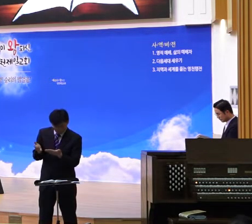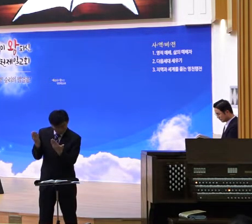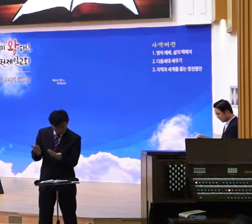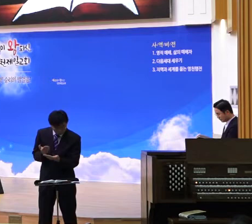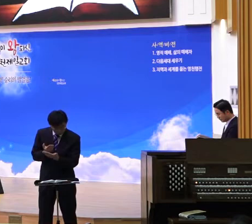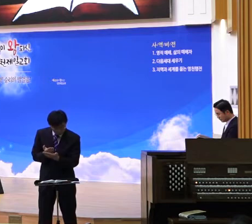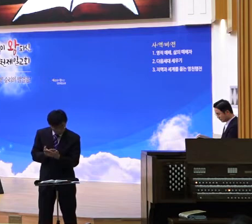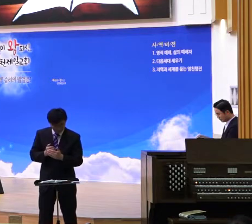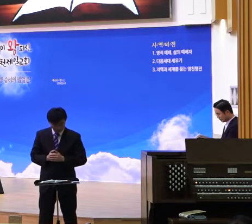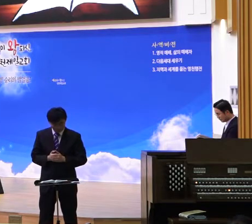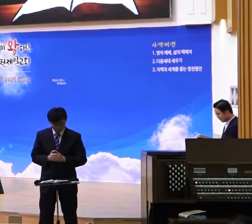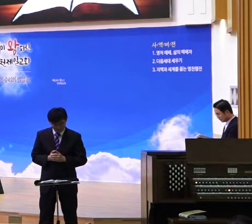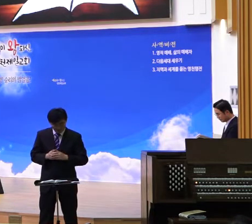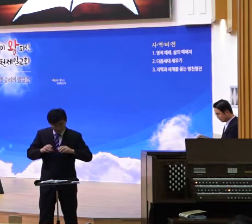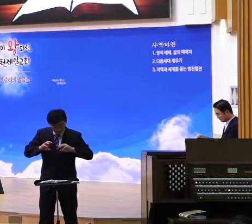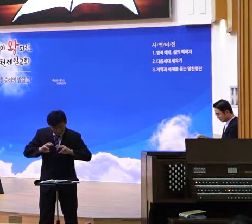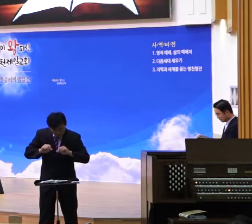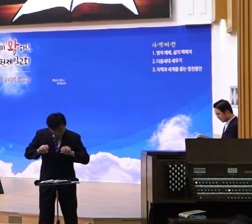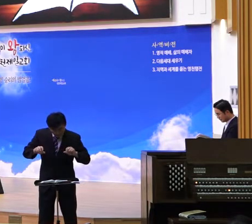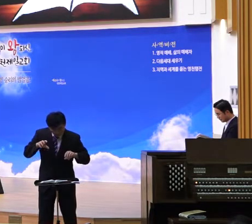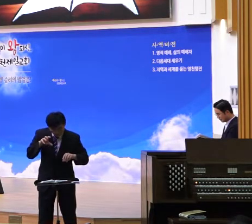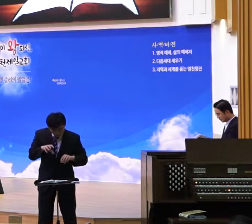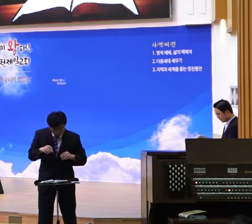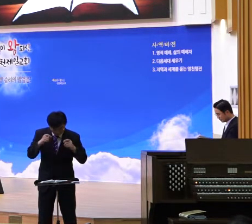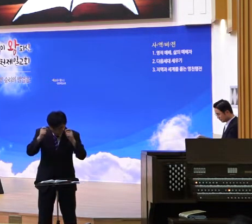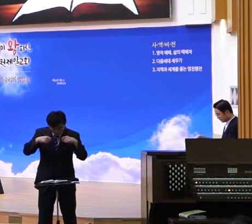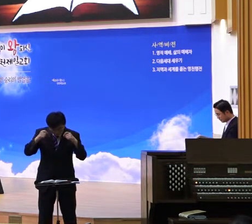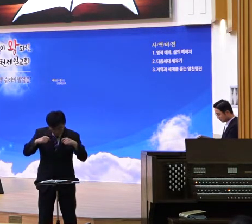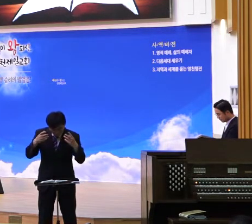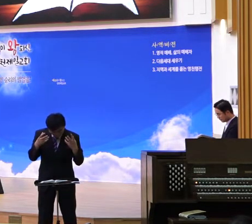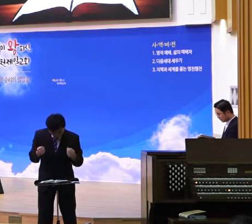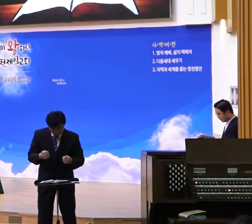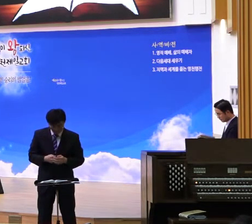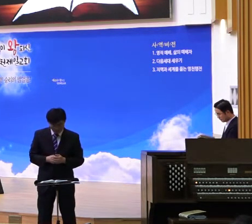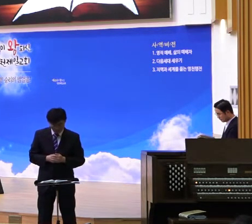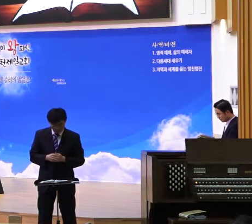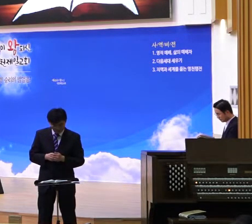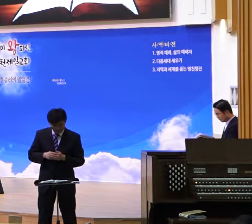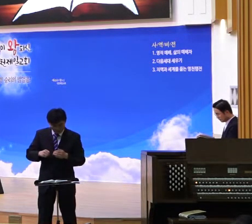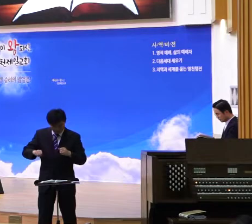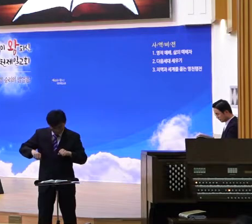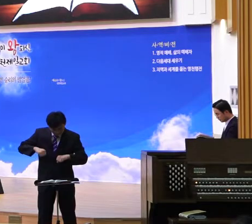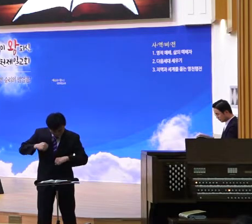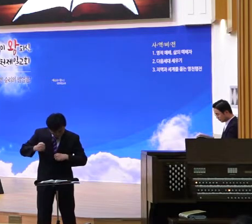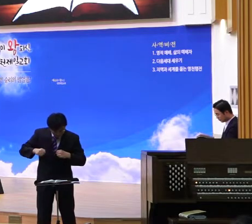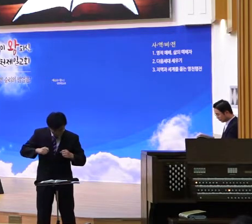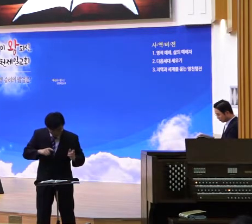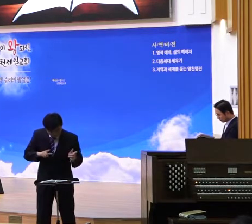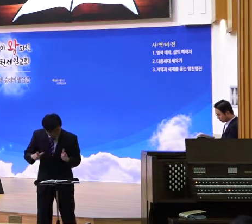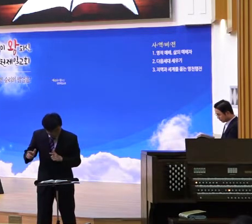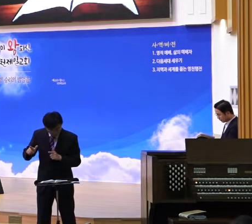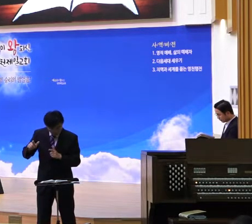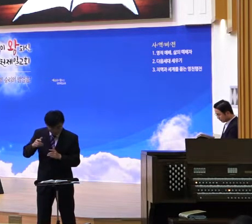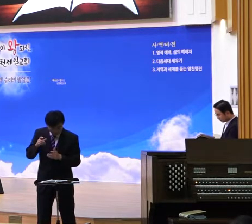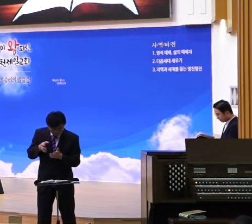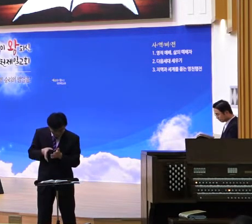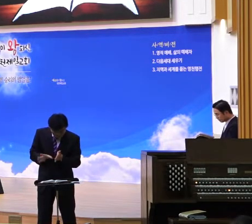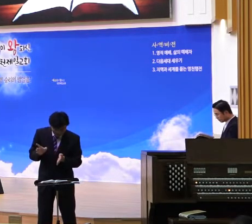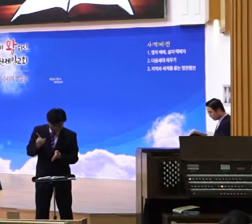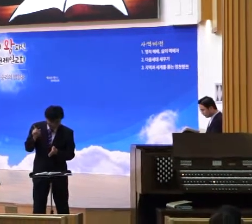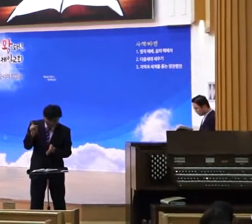슬퍼하며 온 지방의 채소가 마리리까. 짐승과 새들도 멸절하게 되었사오니 이는 이 땅